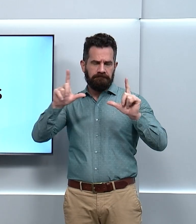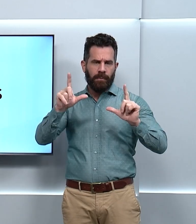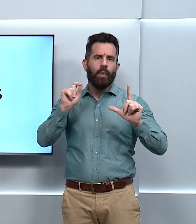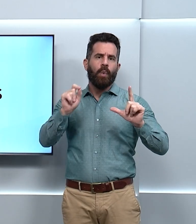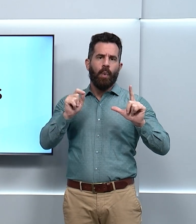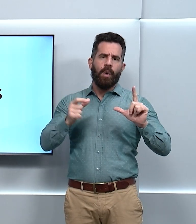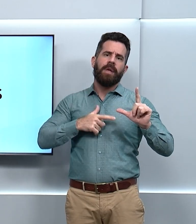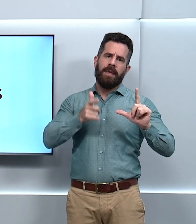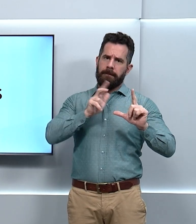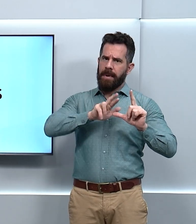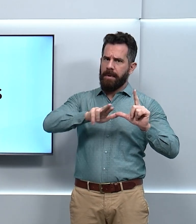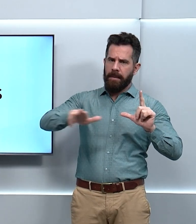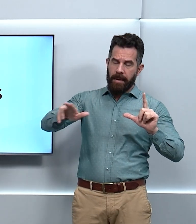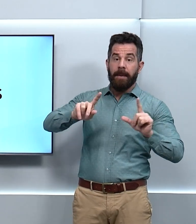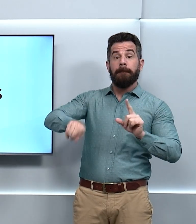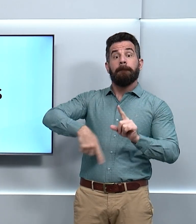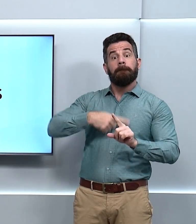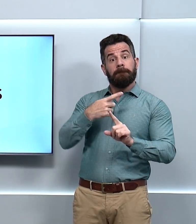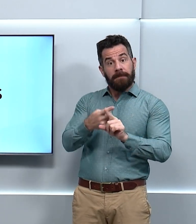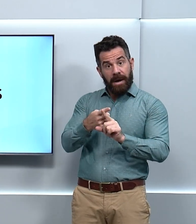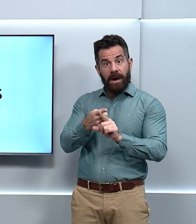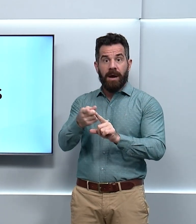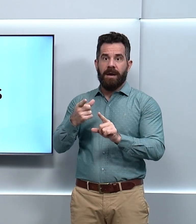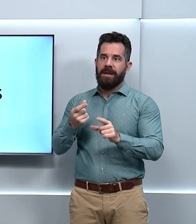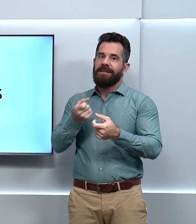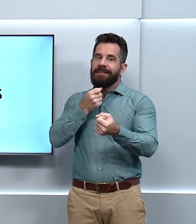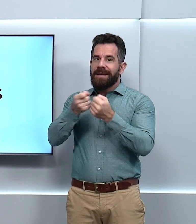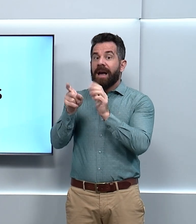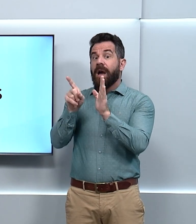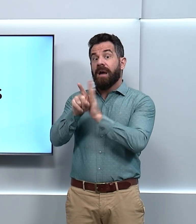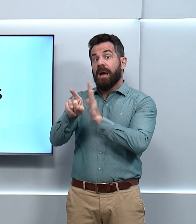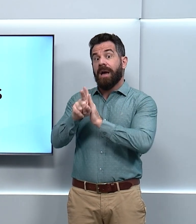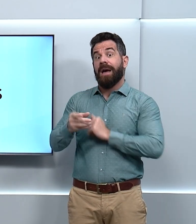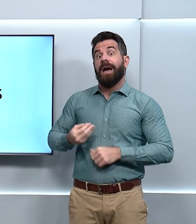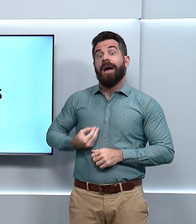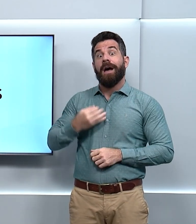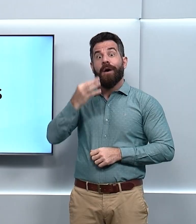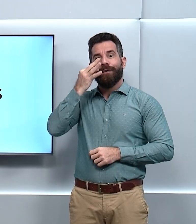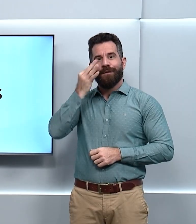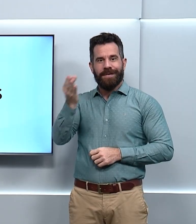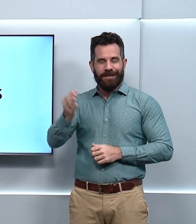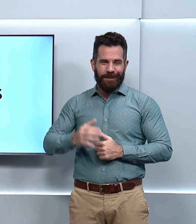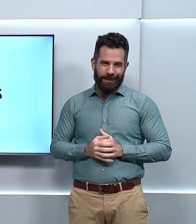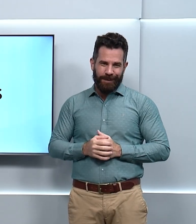nossas matérias do dia e também a nossa entrevista ao vivo.